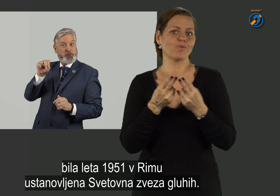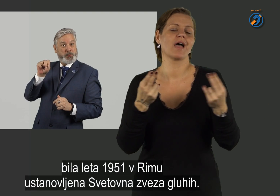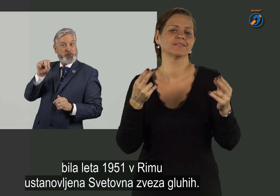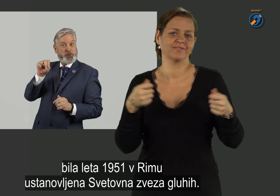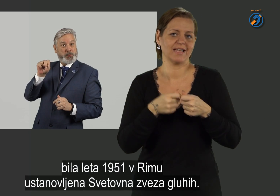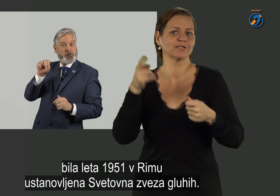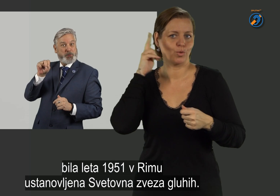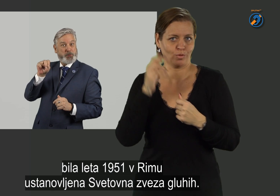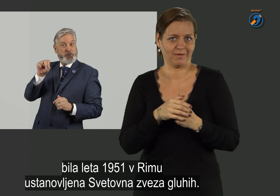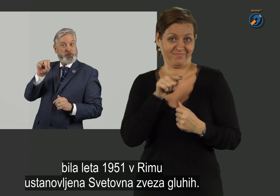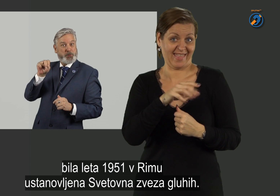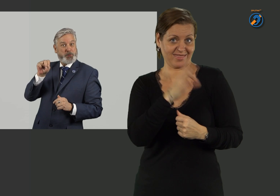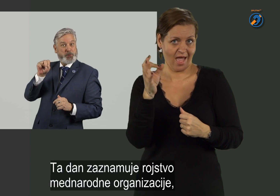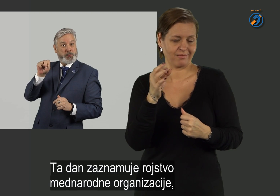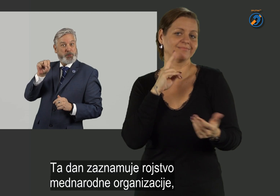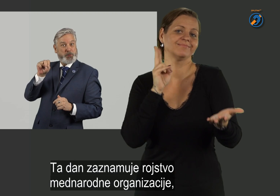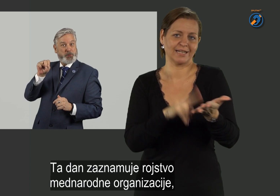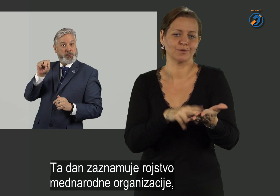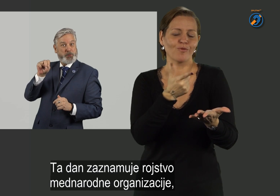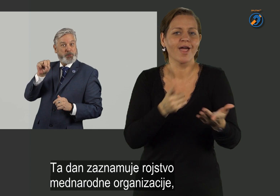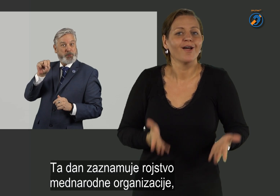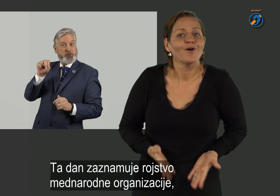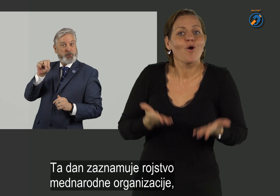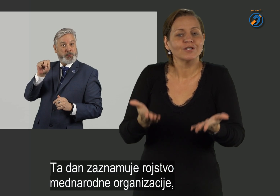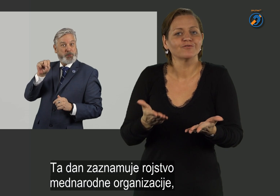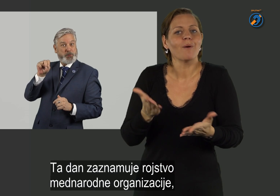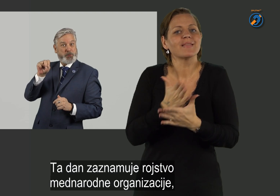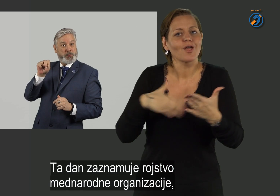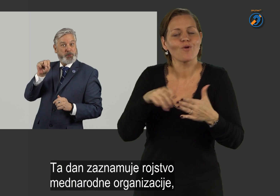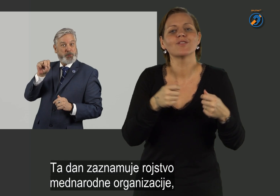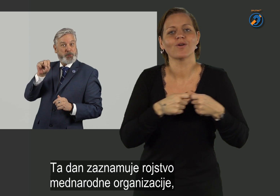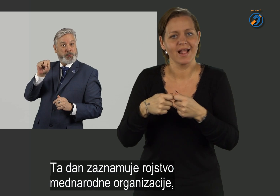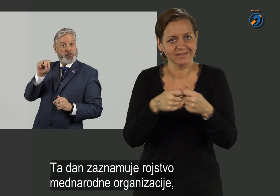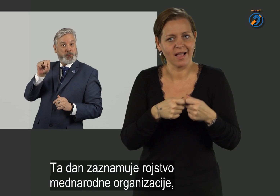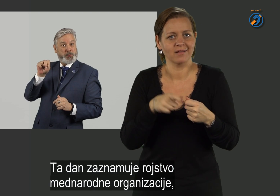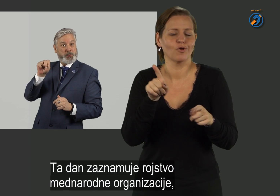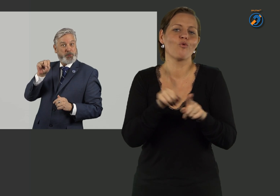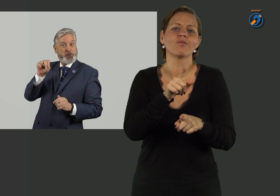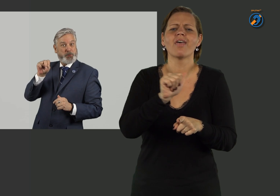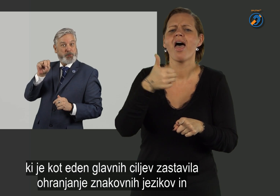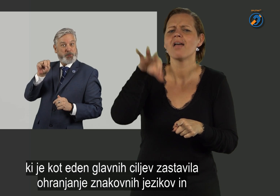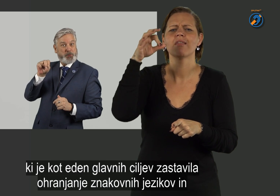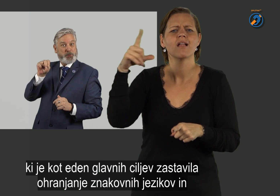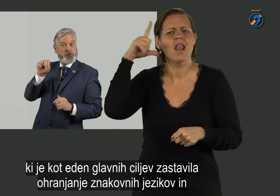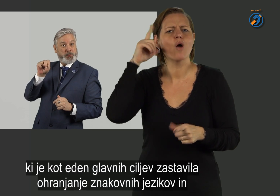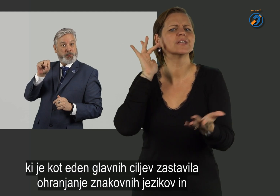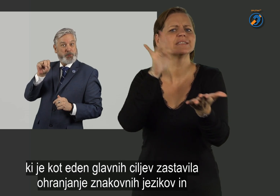zveza gluhih. Ta dan zaznamuje rojstvo mednarodne organizacije, ki je kot eden glavnih ciljev zastavila